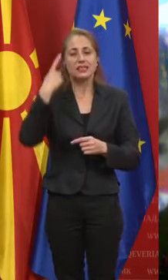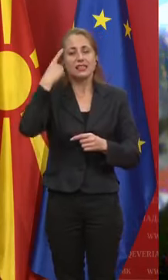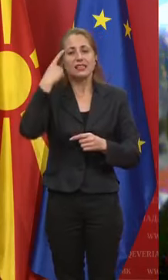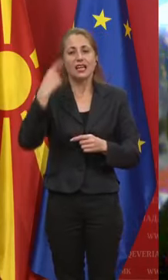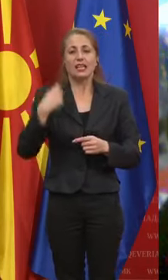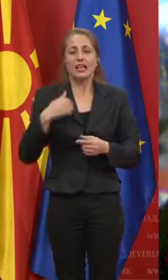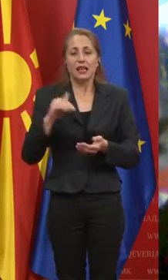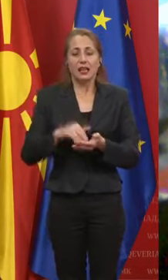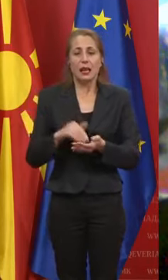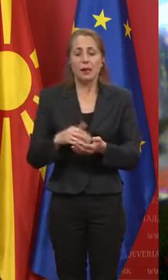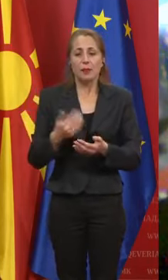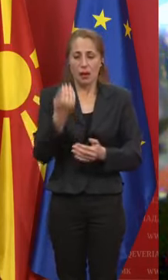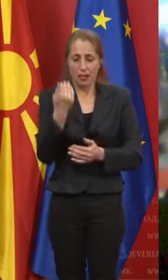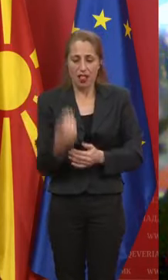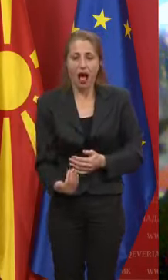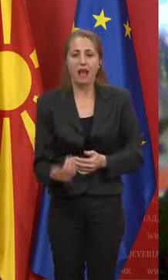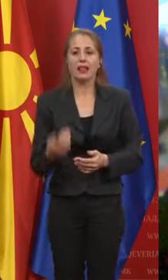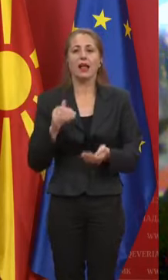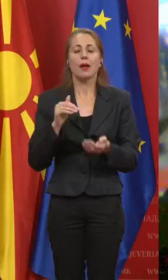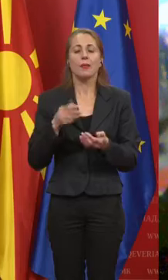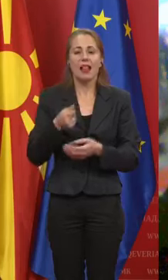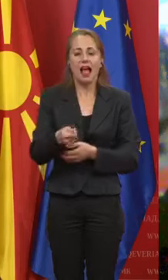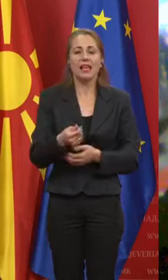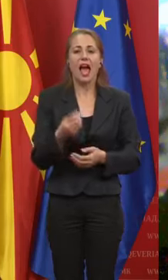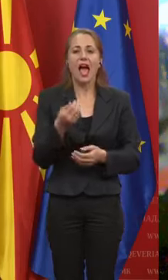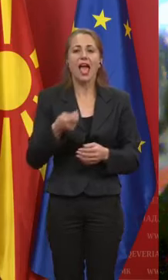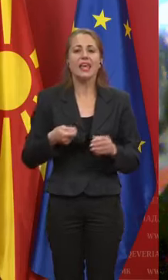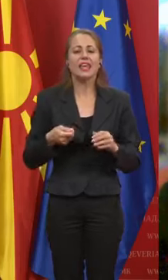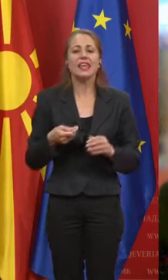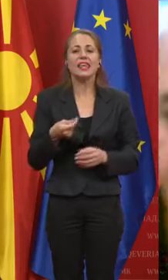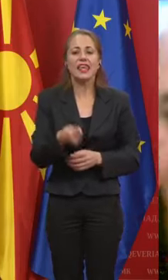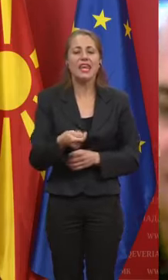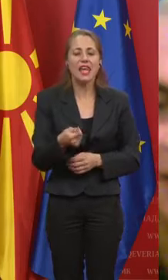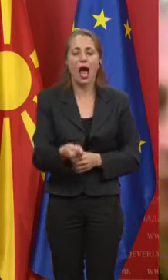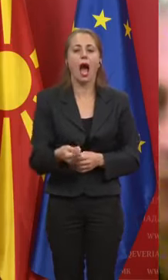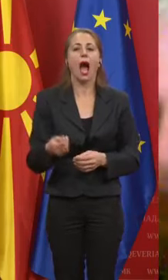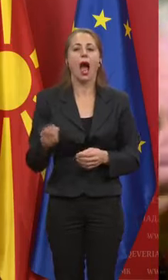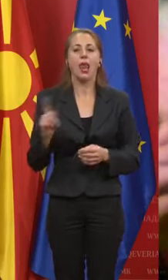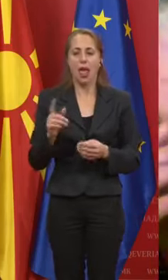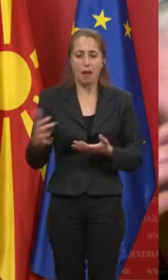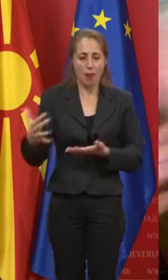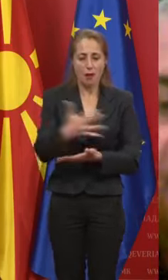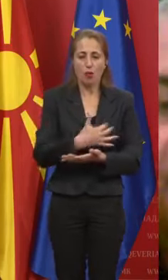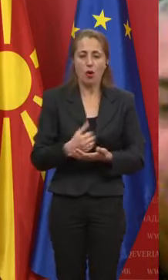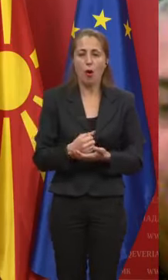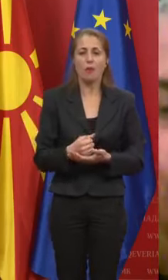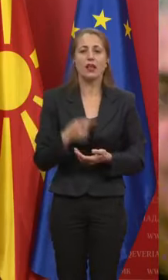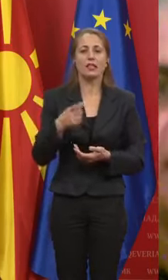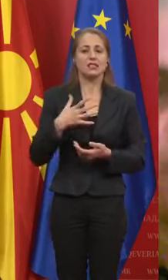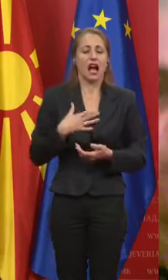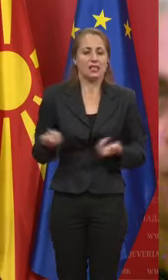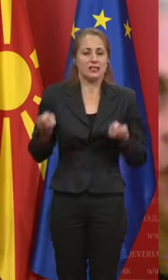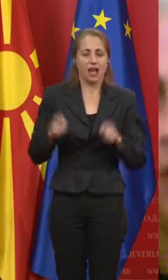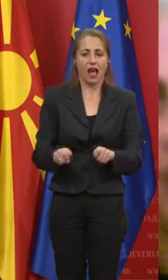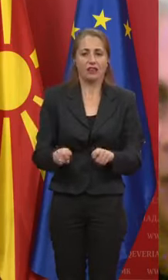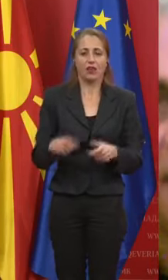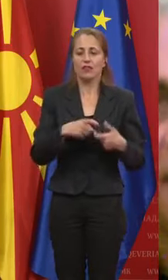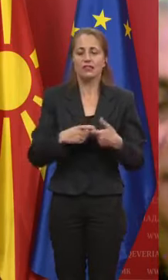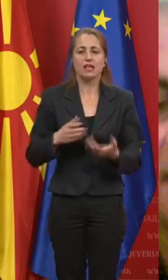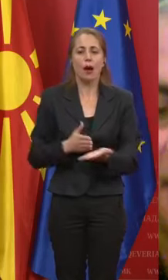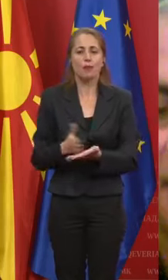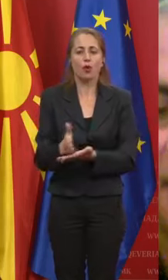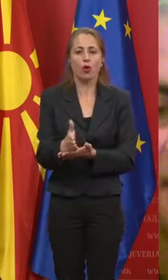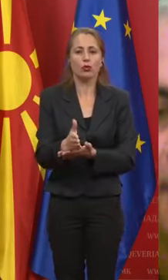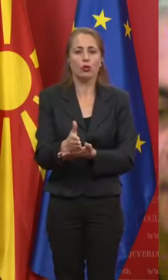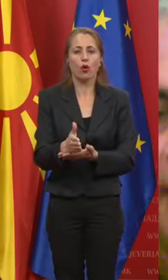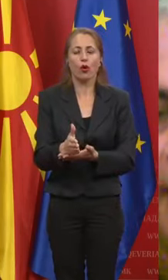плати, плаќаме кирија, немаме промет и велат барем нека не затвора, тоа е едното. И поднос на протоколите